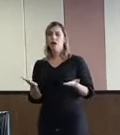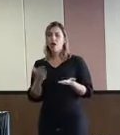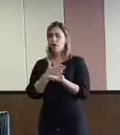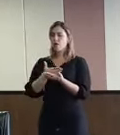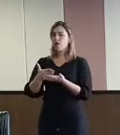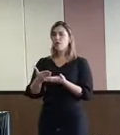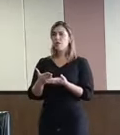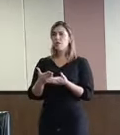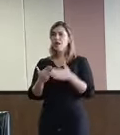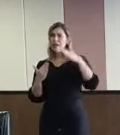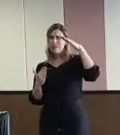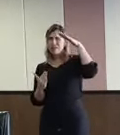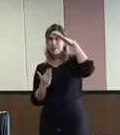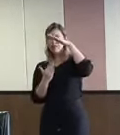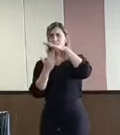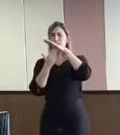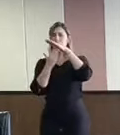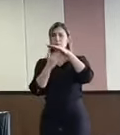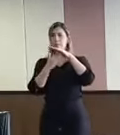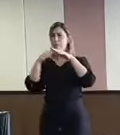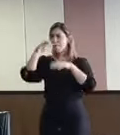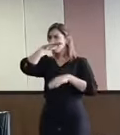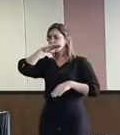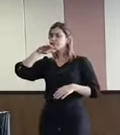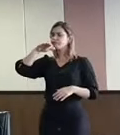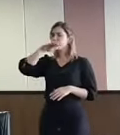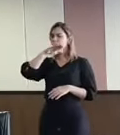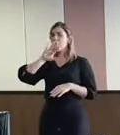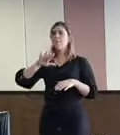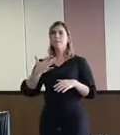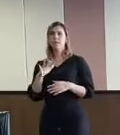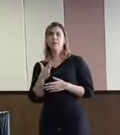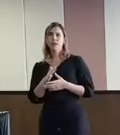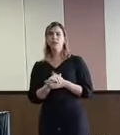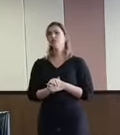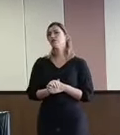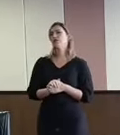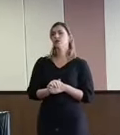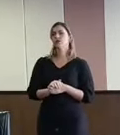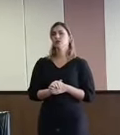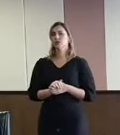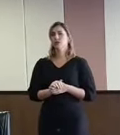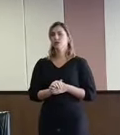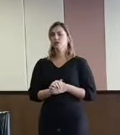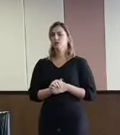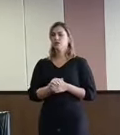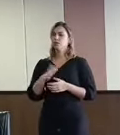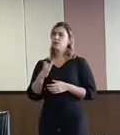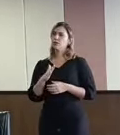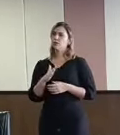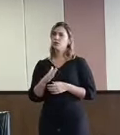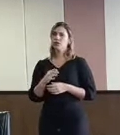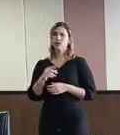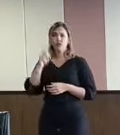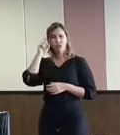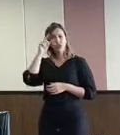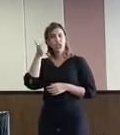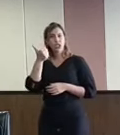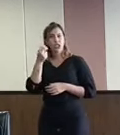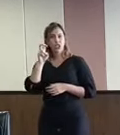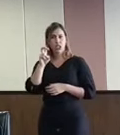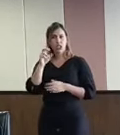previsão do pico máximo, que imagina que seja entre a segunda quinzena do mês de